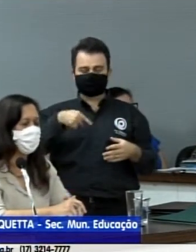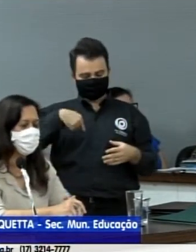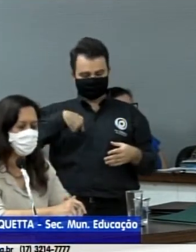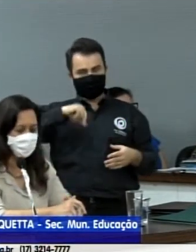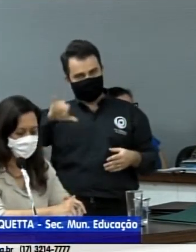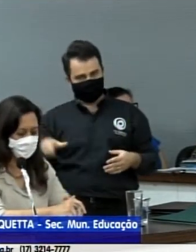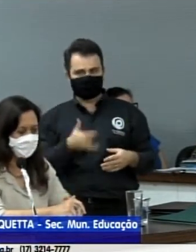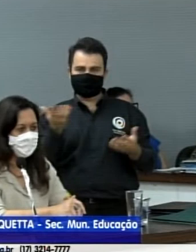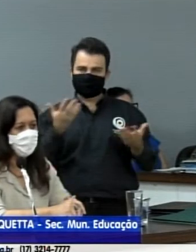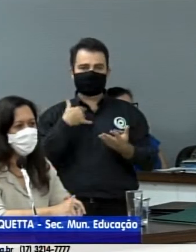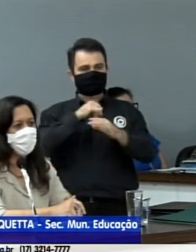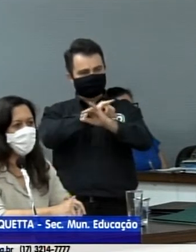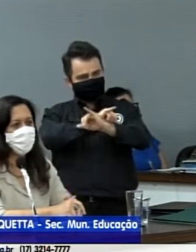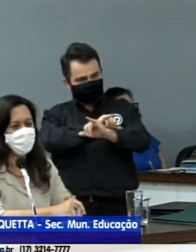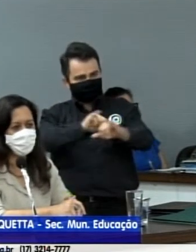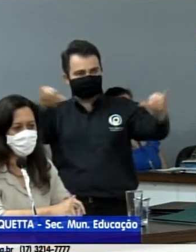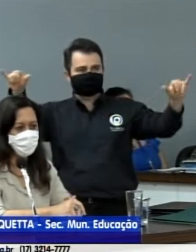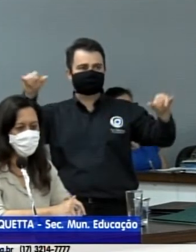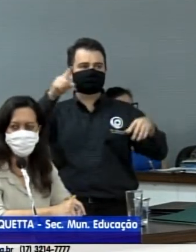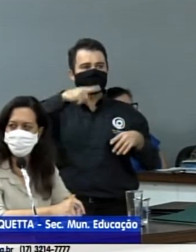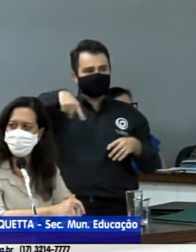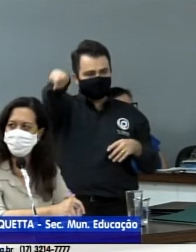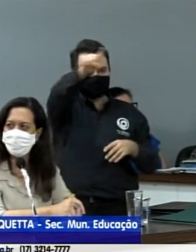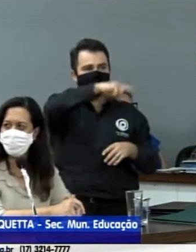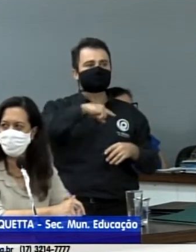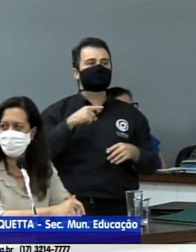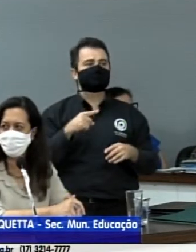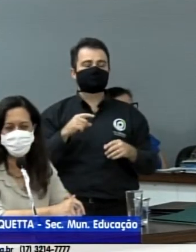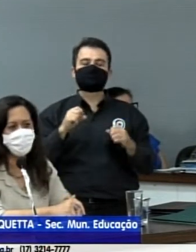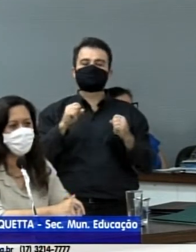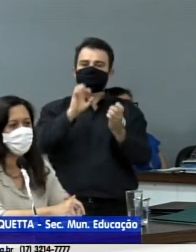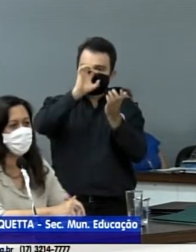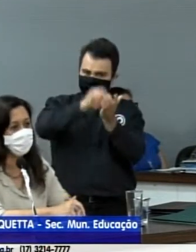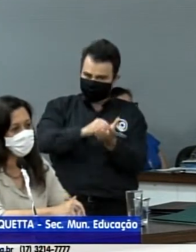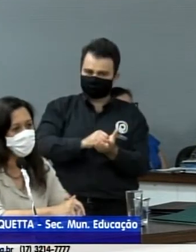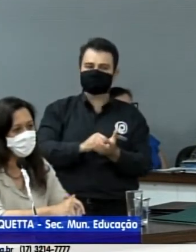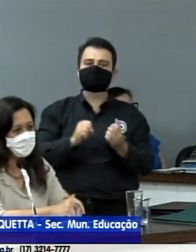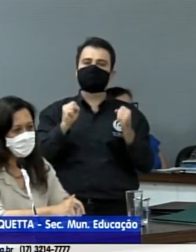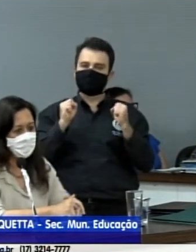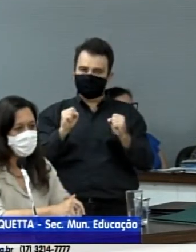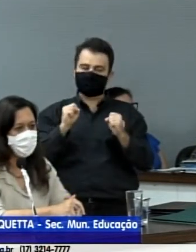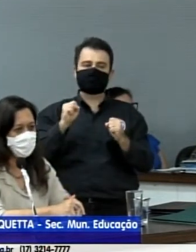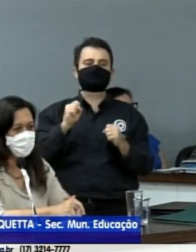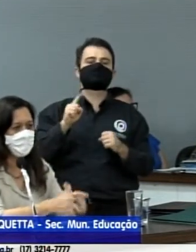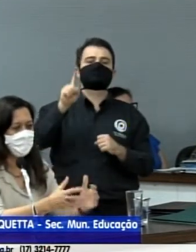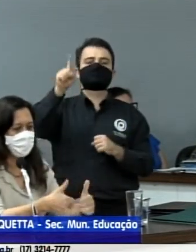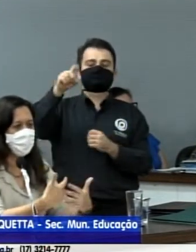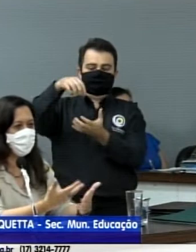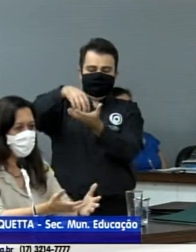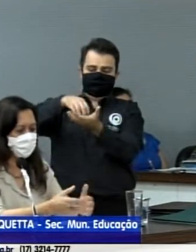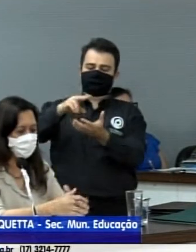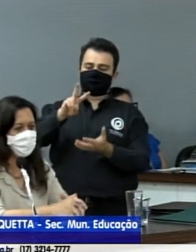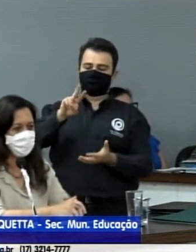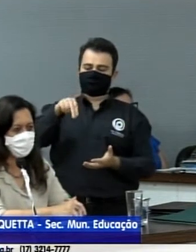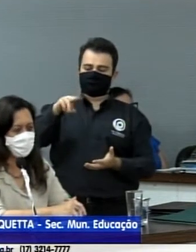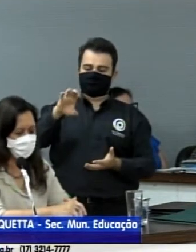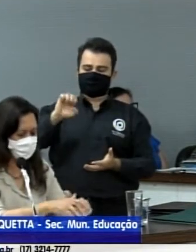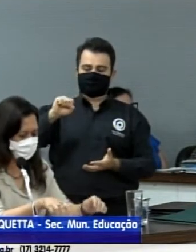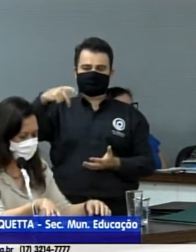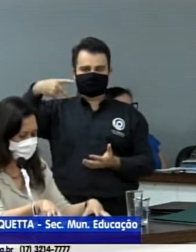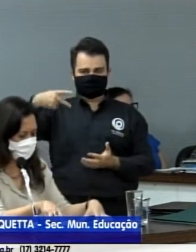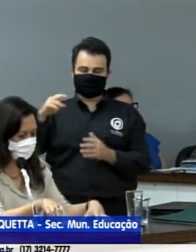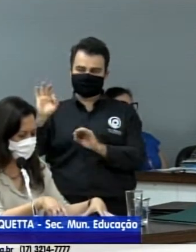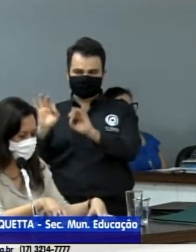divulgação. Ele está aí o processo aberto, vai ser um processo que nós optamos pela VUNESP, até pela forma profissional com que a